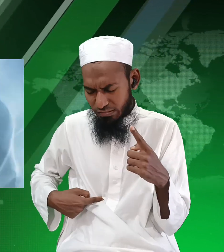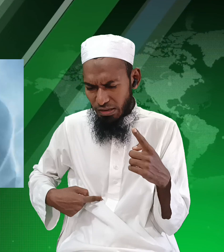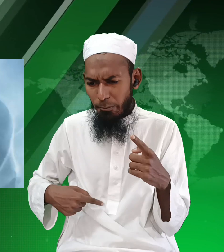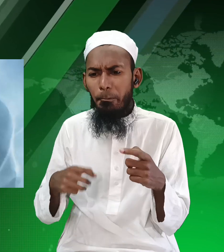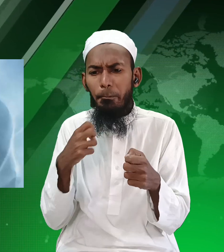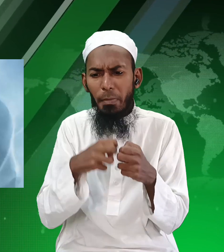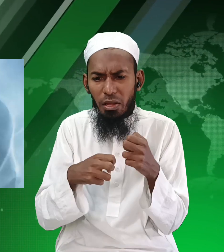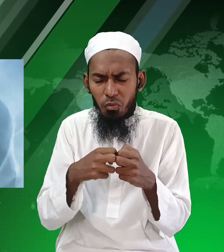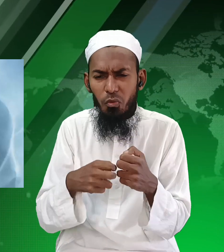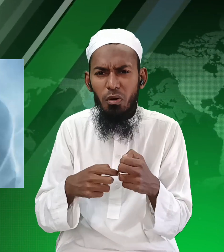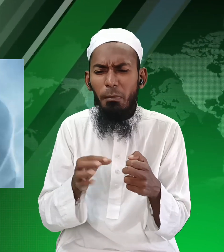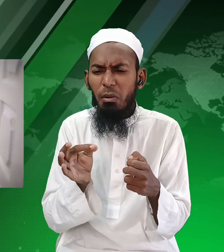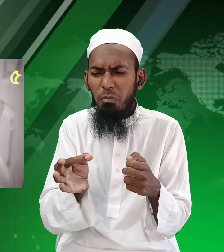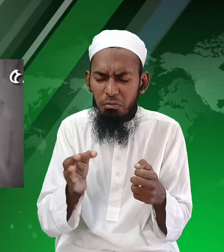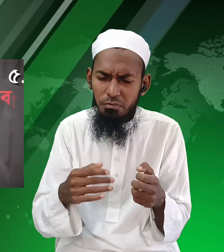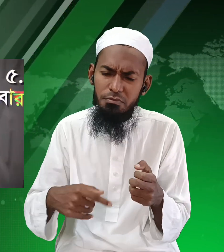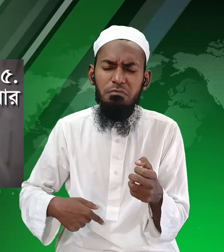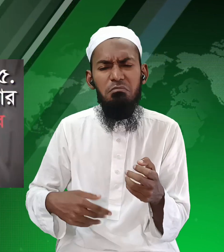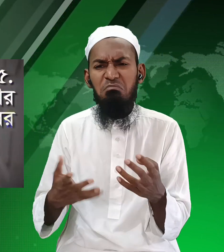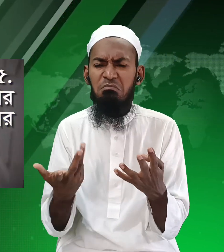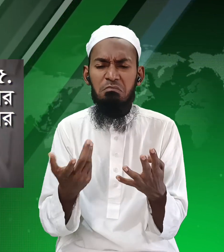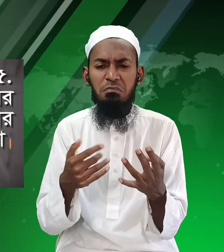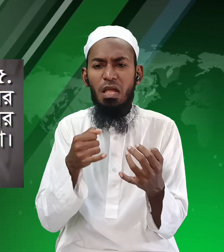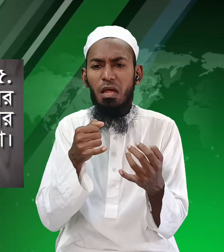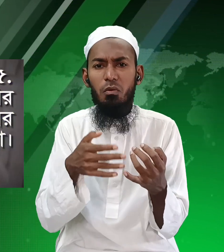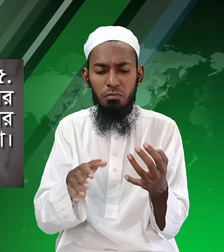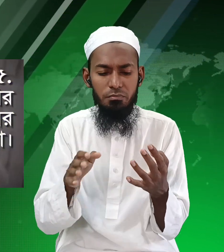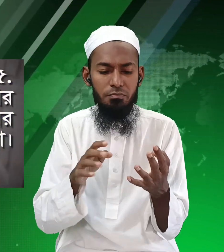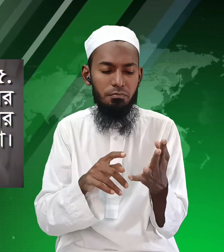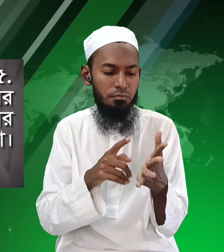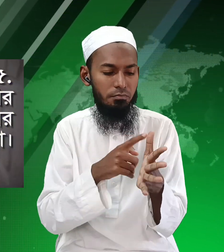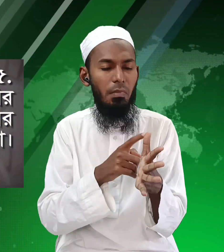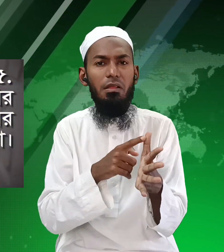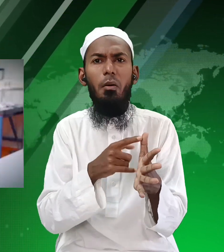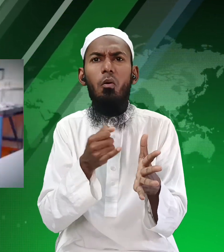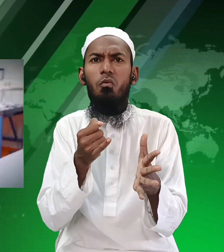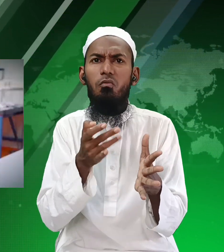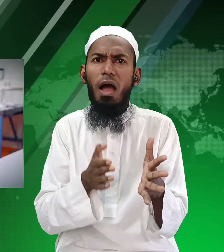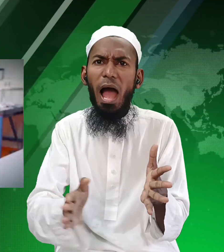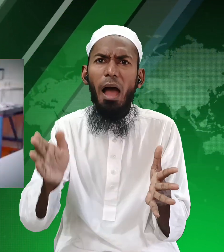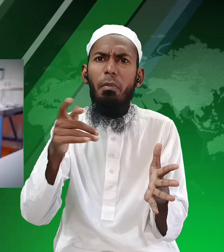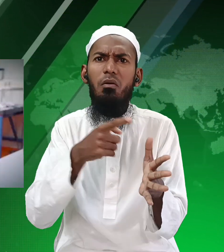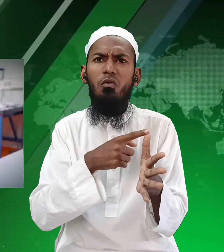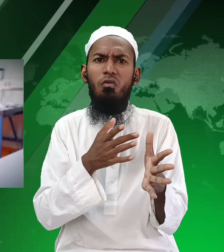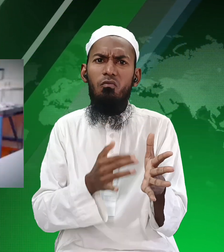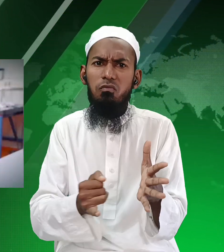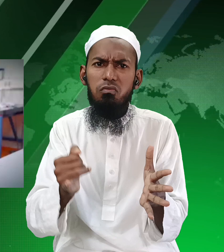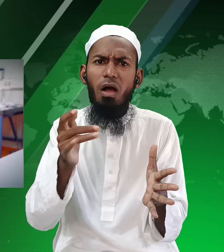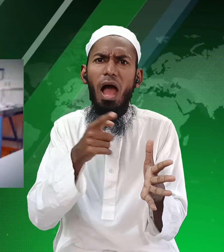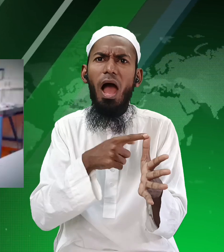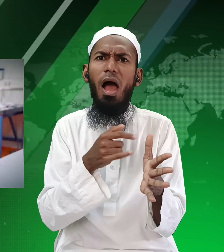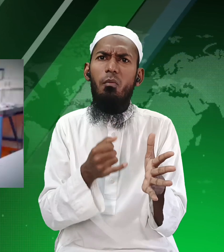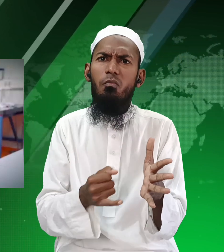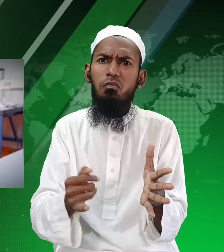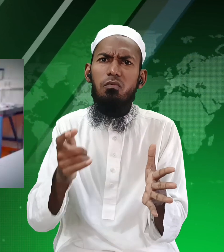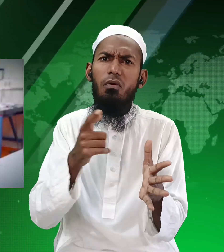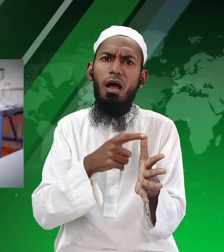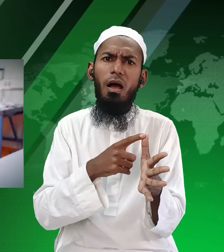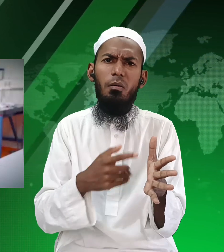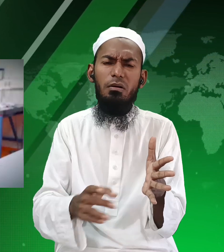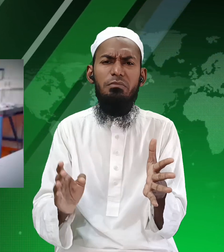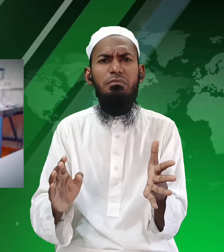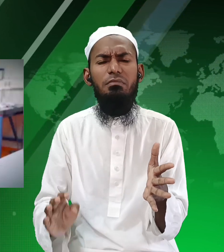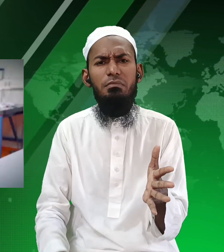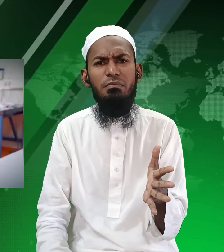সেক্ষেত্রে হতে পারে, অথবা ইনফেকশনের কারণে হতে পারে। 5 নাম্বার হচ্ছে বারবার প্রস্রাবের বেগ আসা। এটার কারণ কি? কিডনি যখন শরীর থেকে বর্জ্য